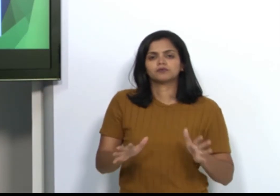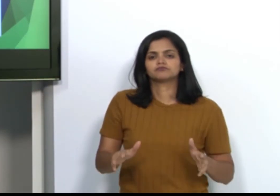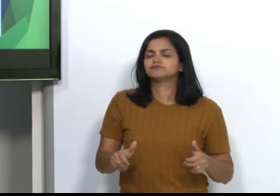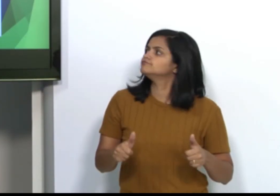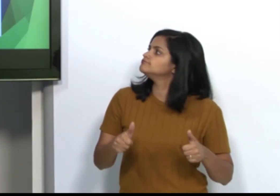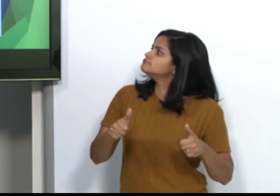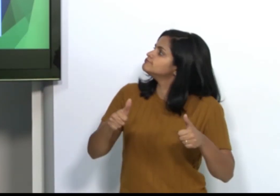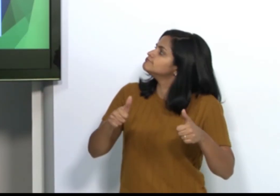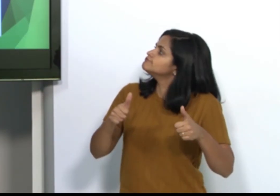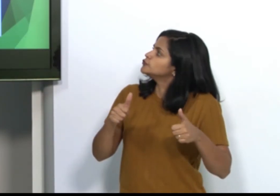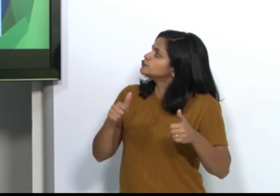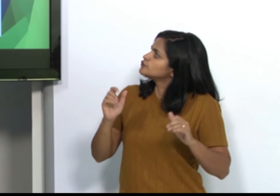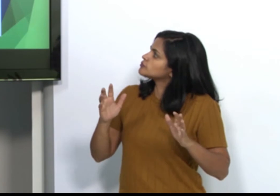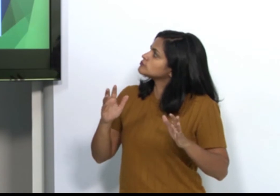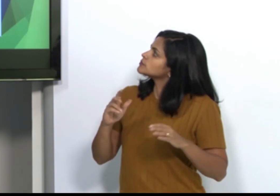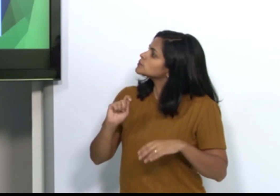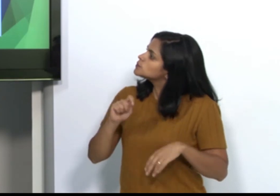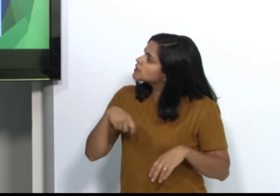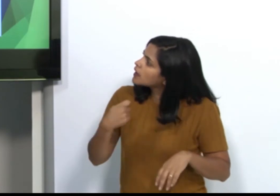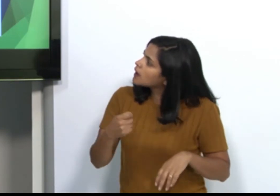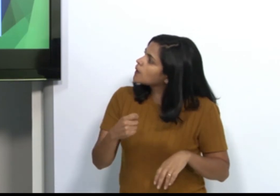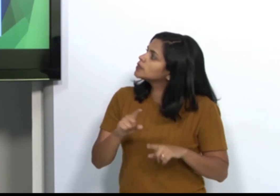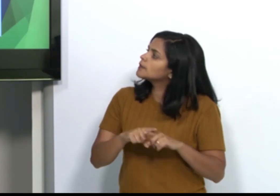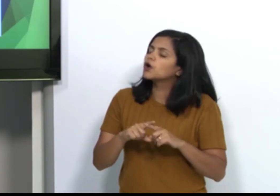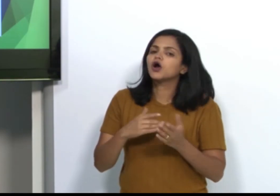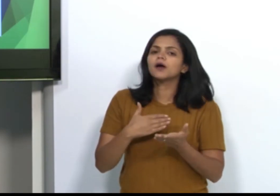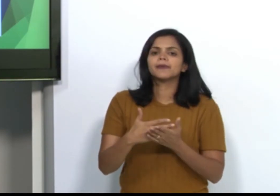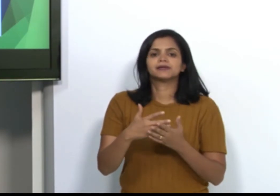ao início, faça todos os parâmetros.